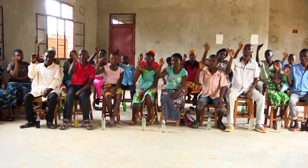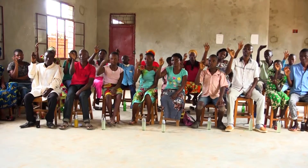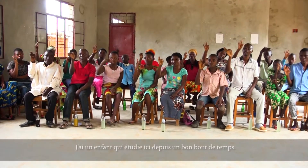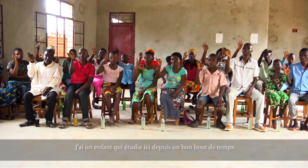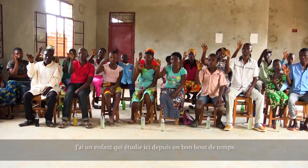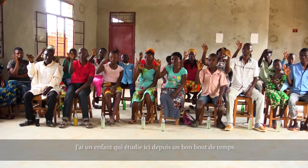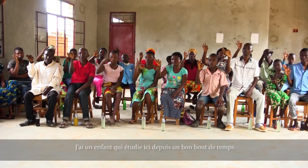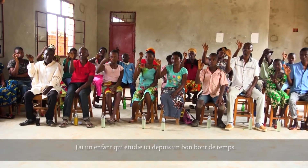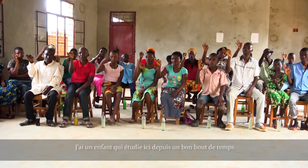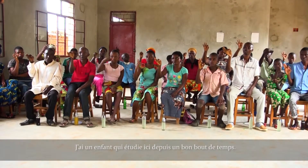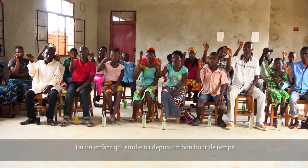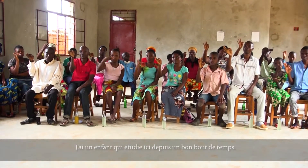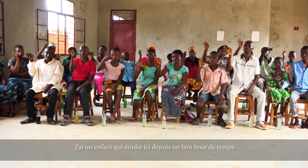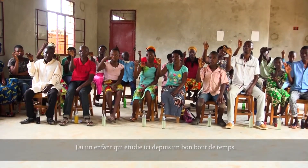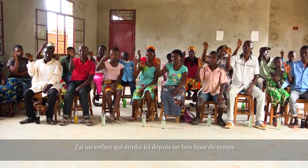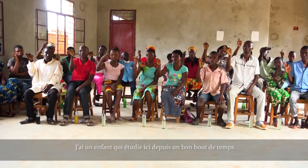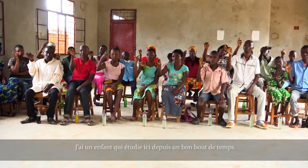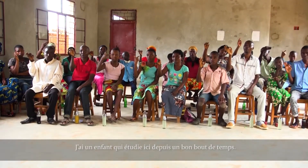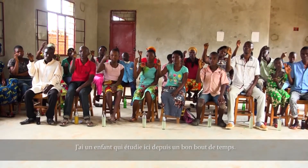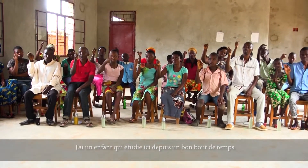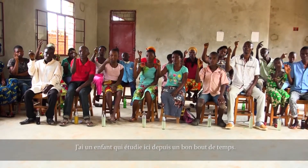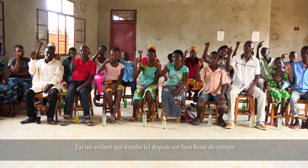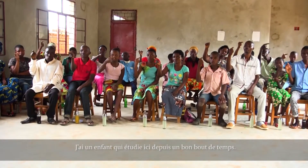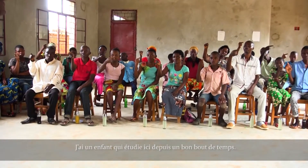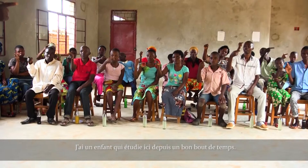ndafise umwana yiga ngaha kandi ahamaze igihe kinini